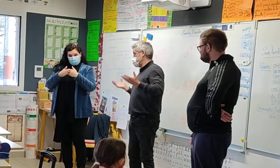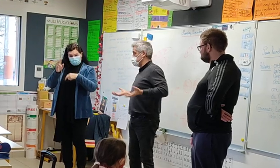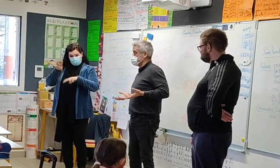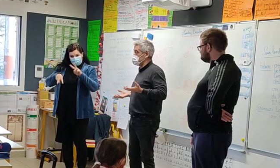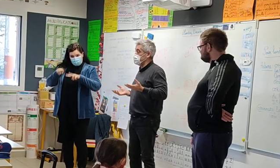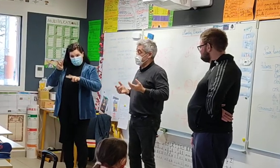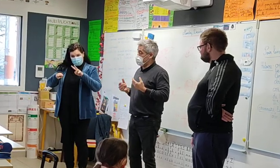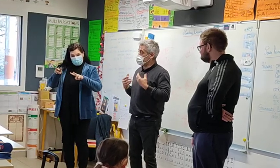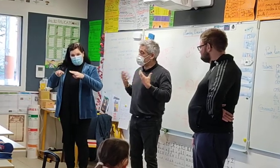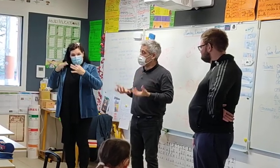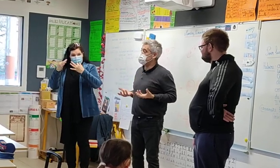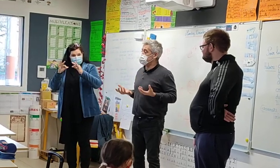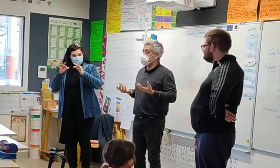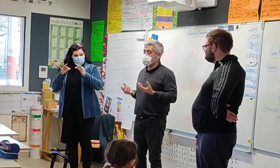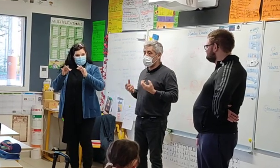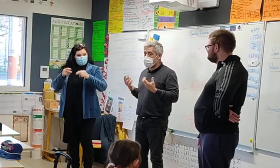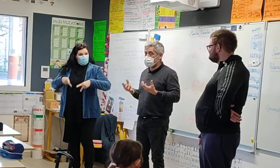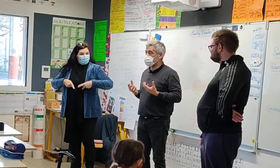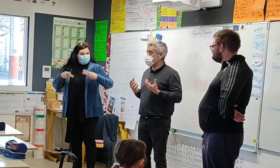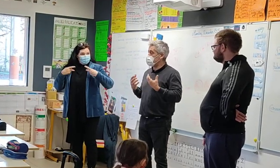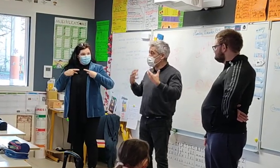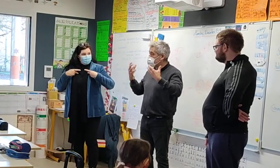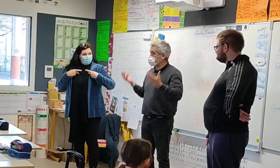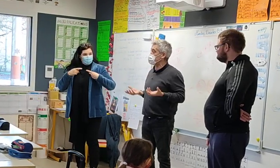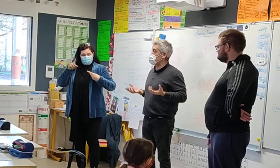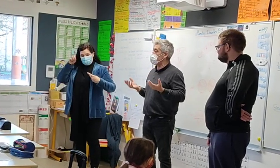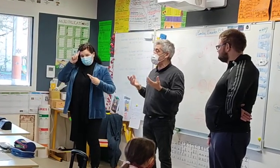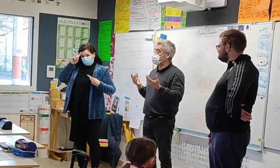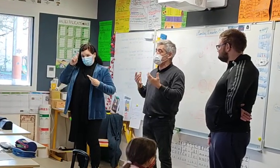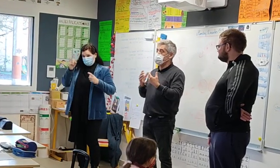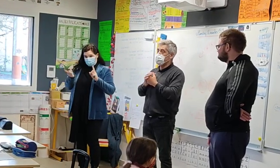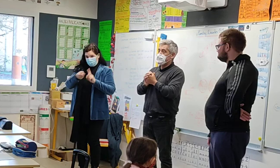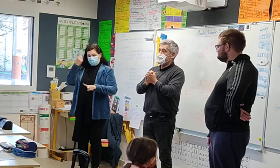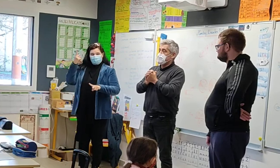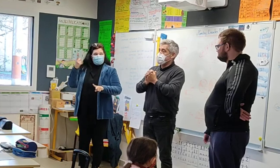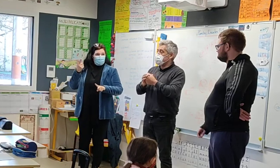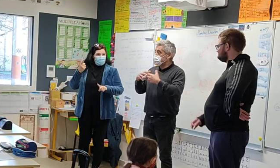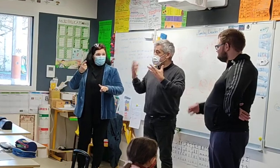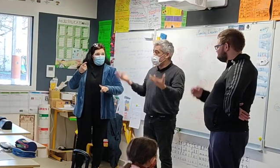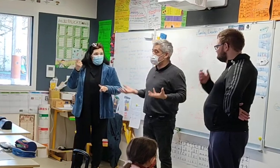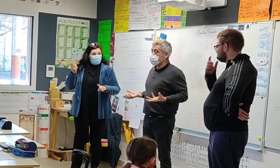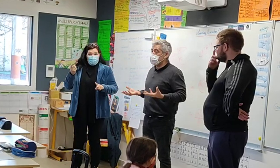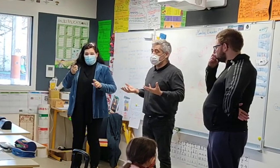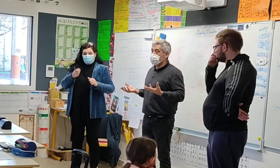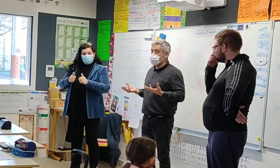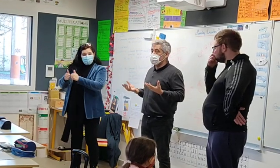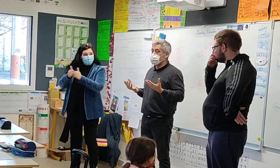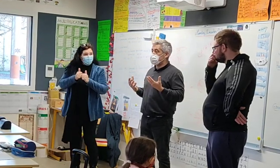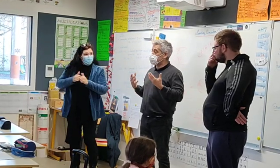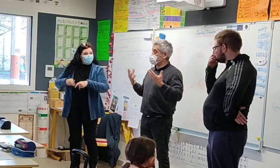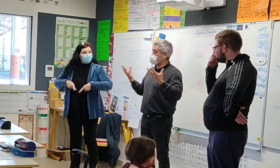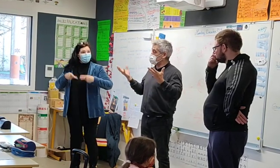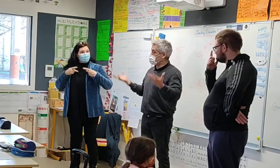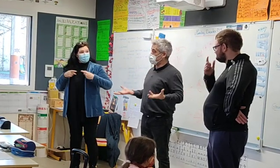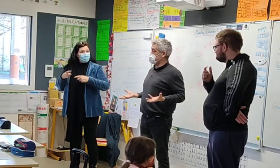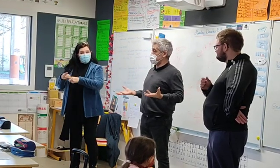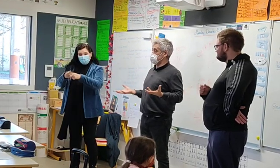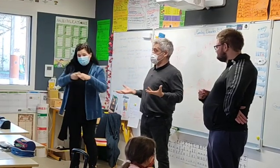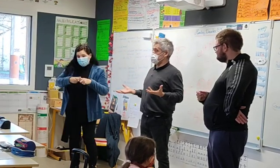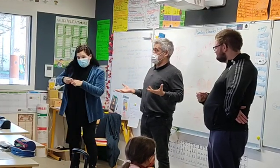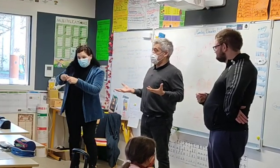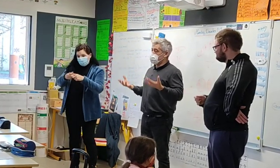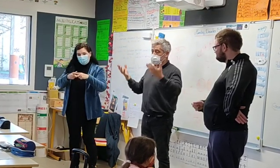va y avoir dix séances. On organise ça. Pourquoi ? Parce que c'est important. Quand on parle d'être ensemble, de partage et de